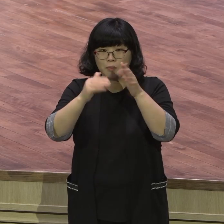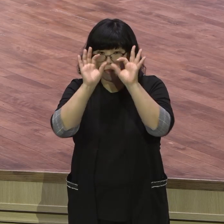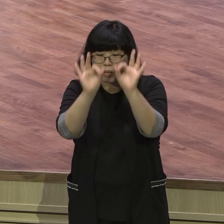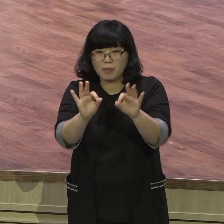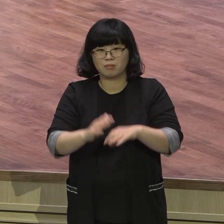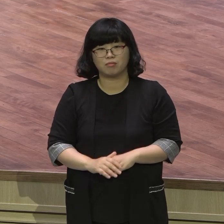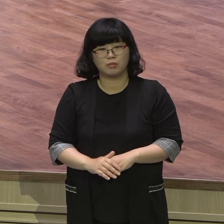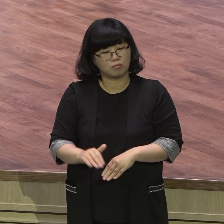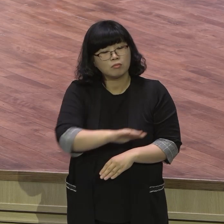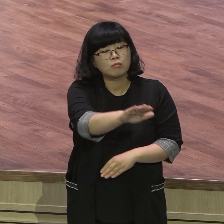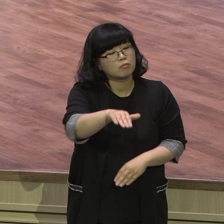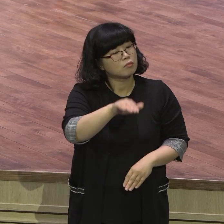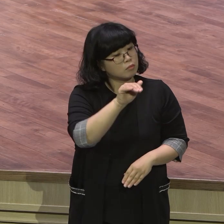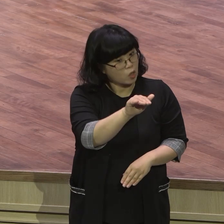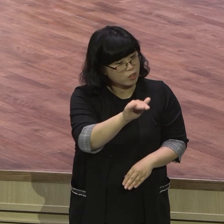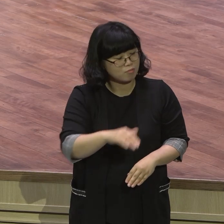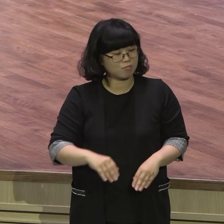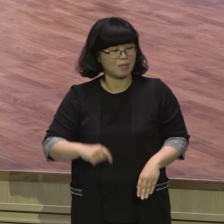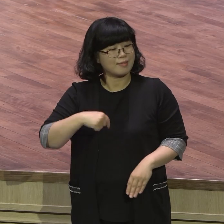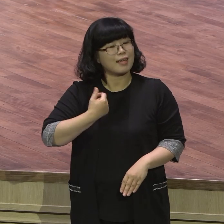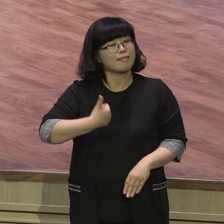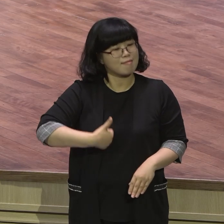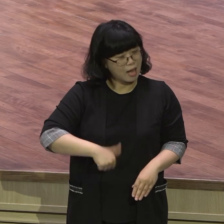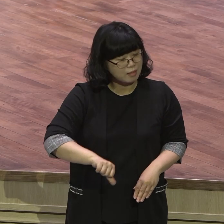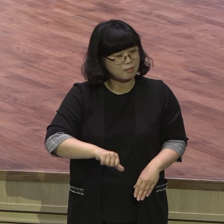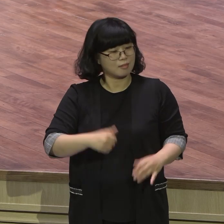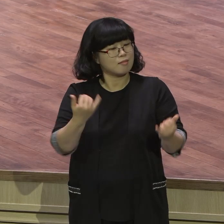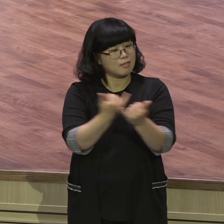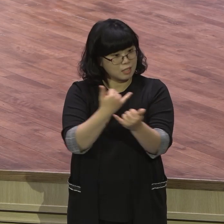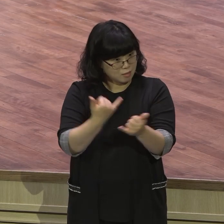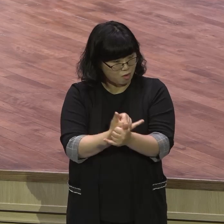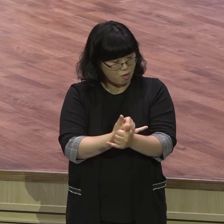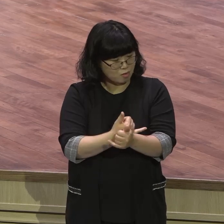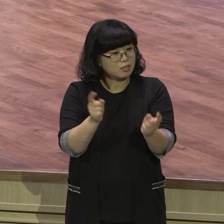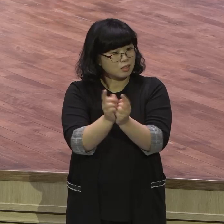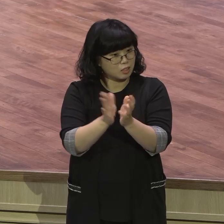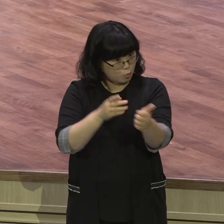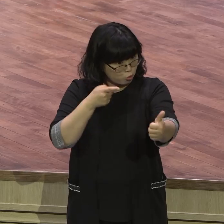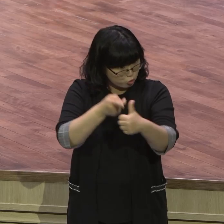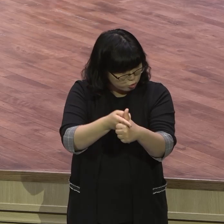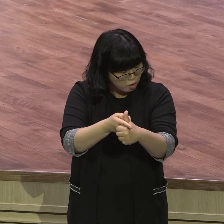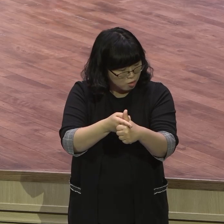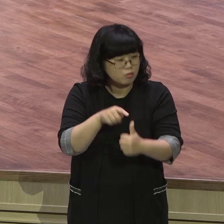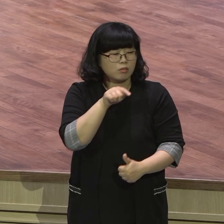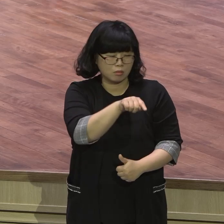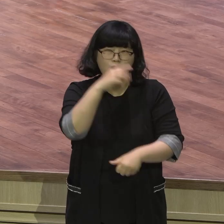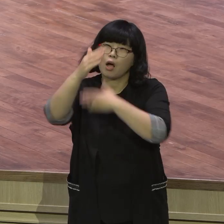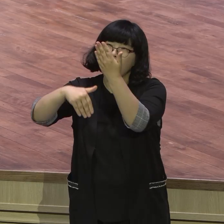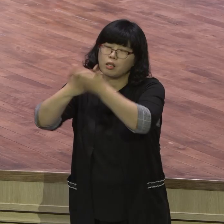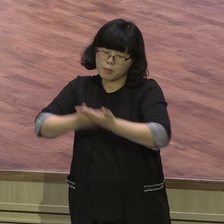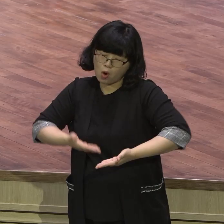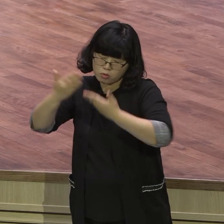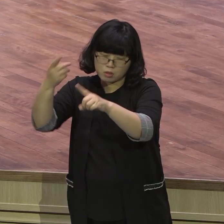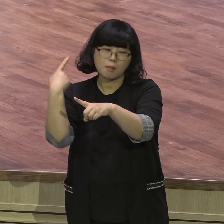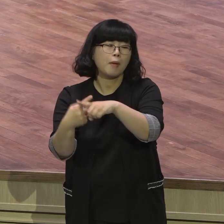형제를 쳤으니 오늘 요하께 헌신하게 되었느니라 그가 오늘 너에게 복을 내리시리라